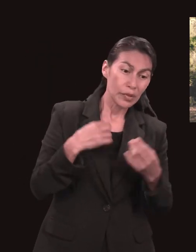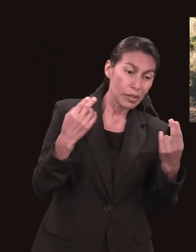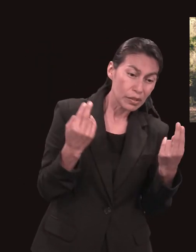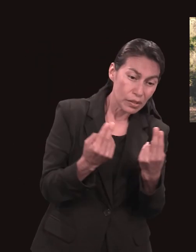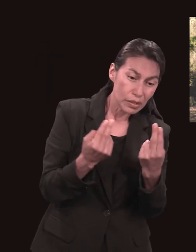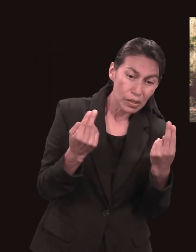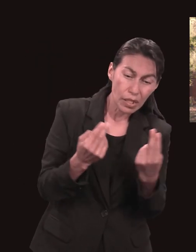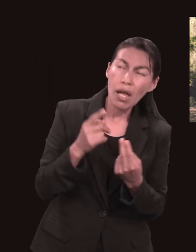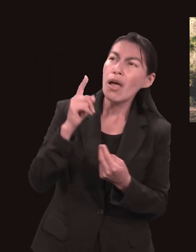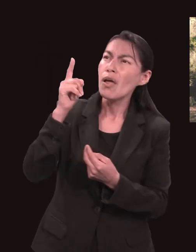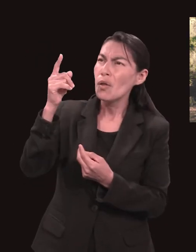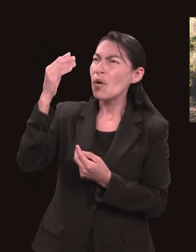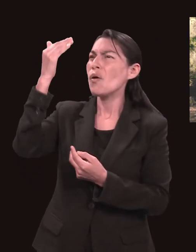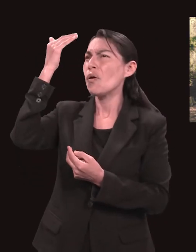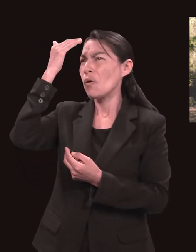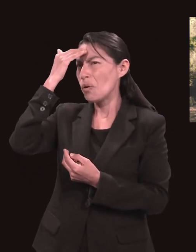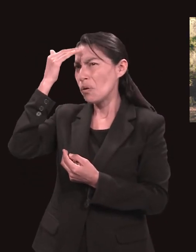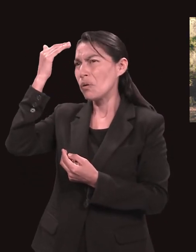necesidad